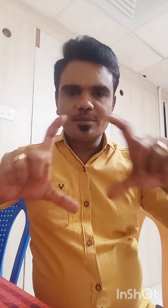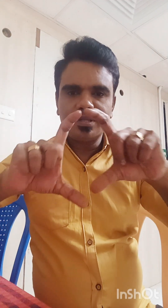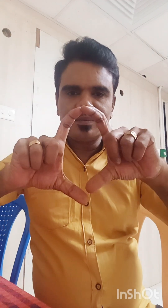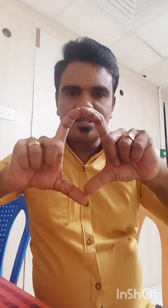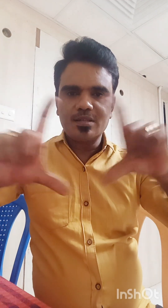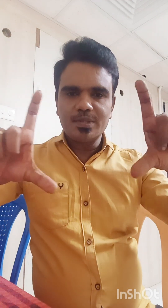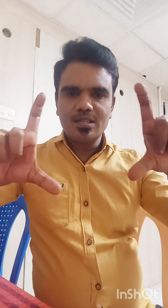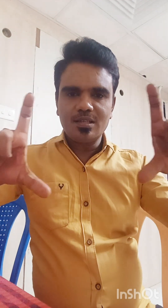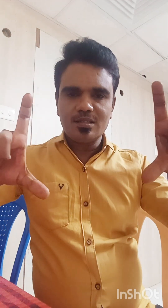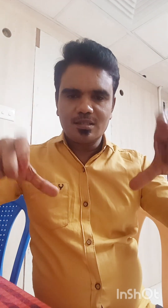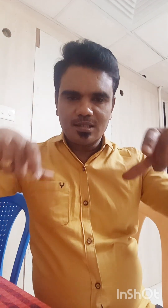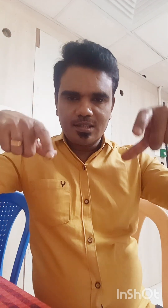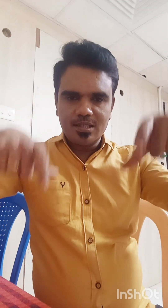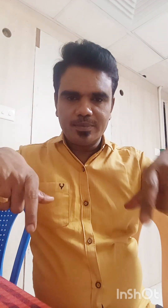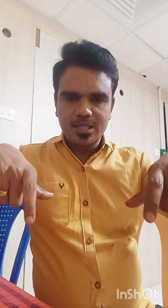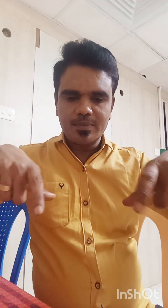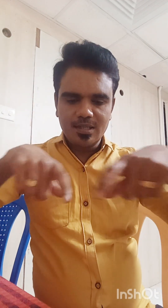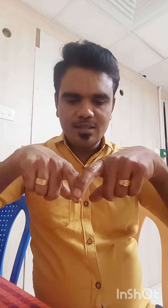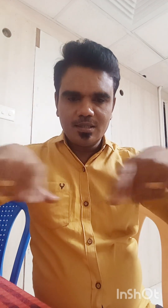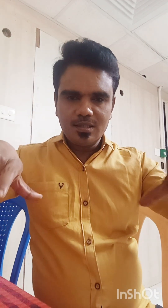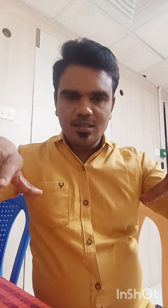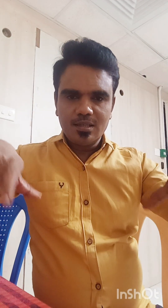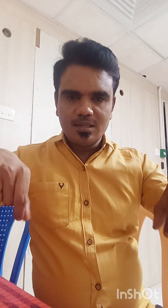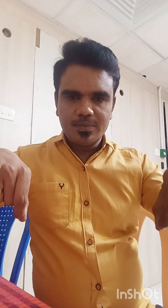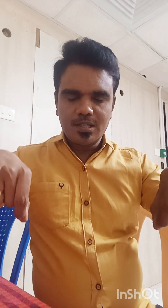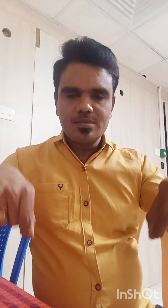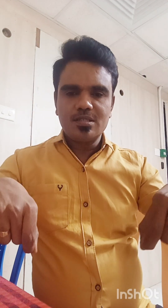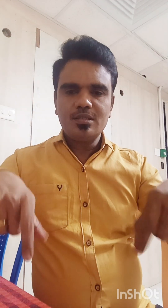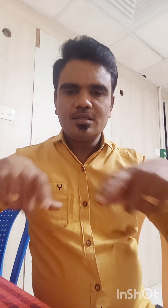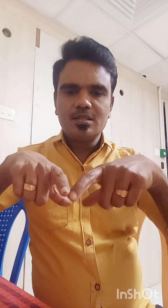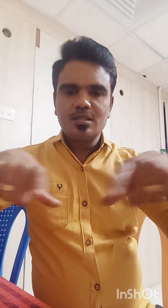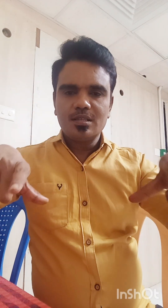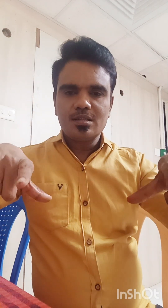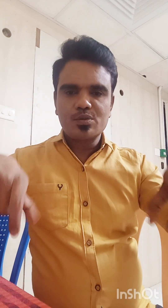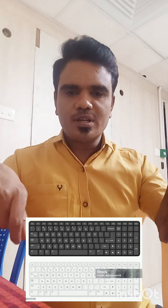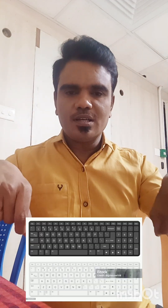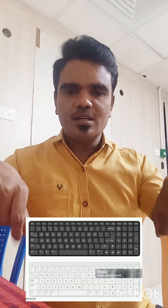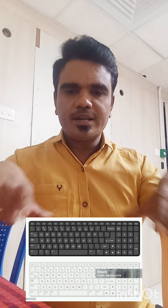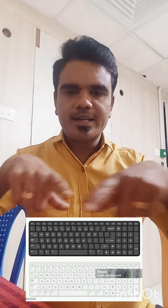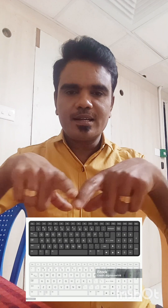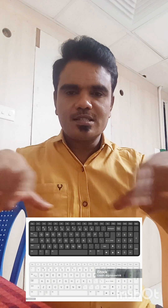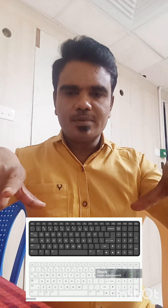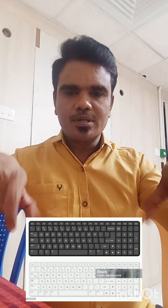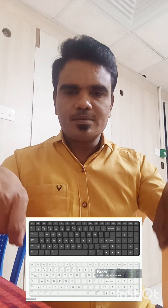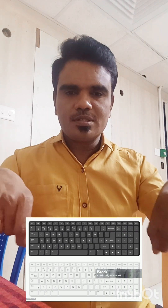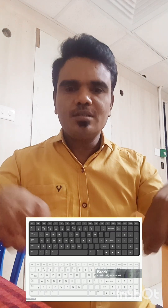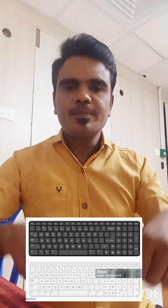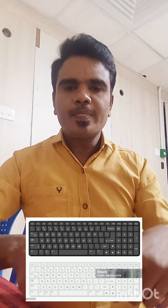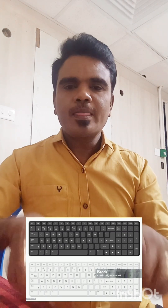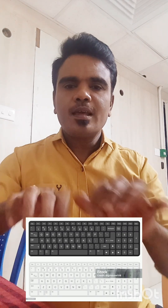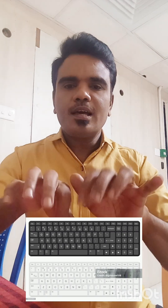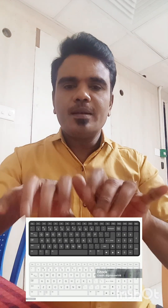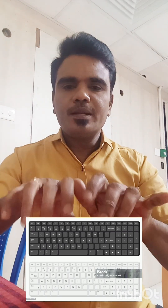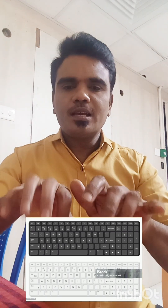இப்படி இருக்குது பார்த்தீங்களா, அது கீழே இப்படி காமிக்கிறேன். இப்படி காமிச்சிட்டு ரெக்டாங்கிள் ஷேப்பில் காமிச்சிட்டு அதில் இப்படி டைப் பண்ணி